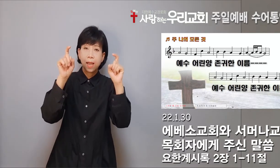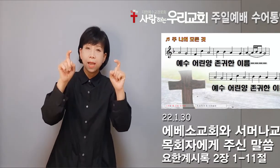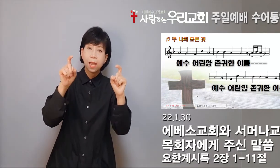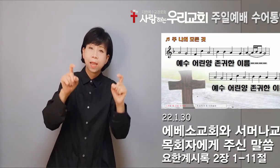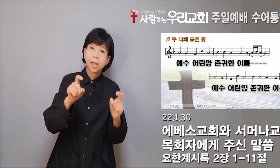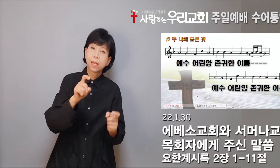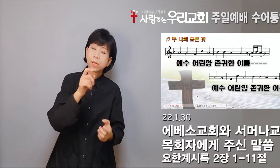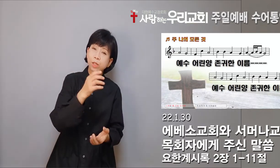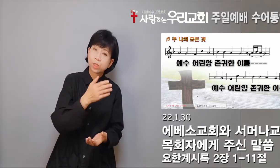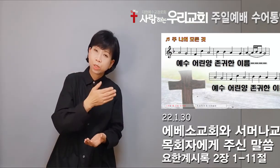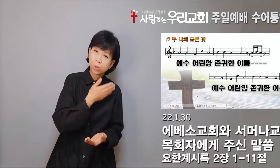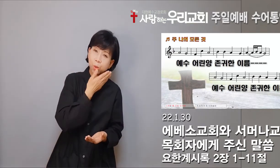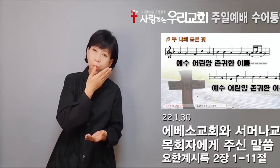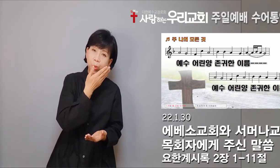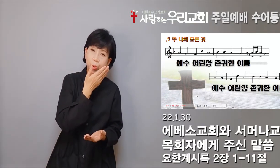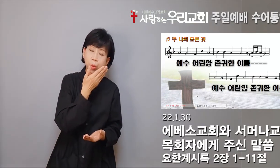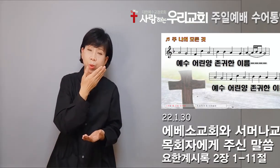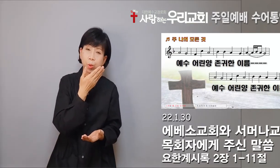어린 양,